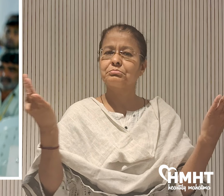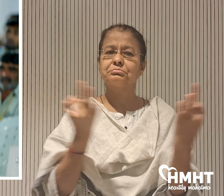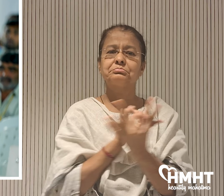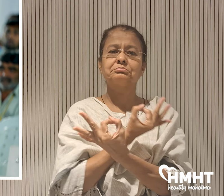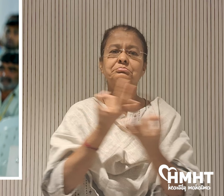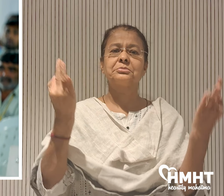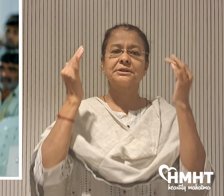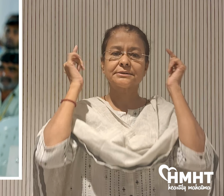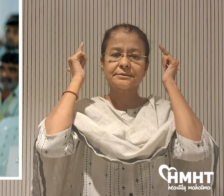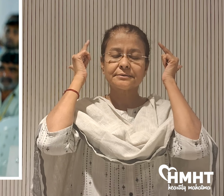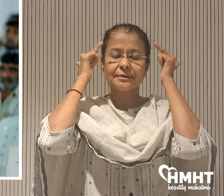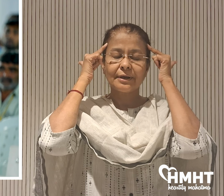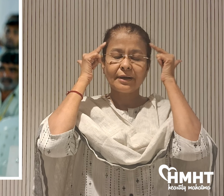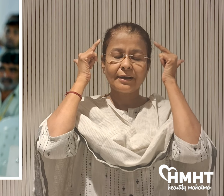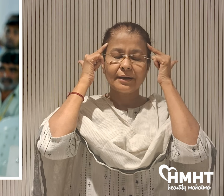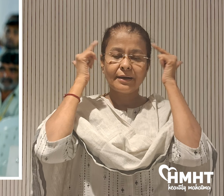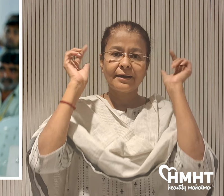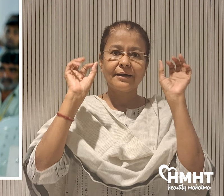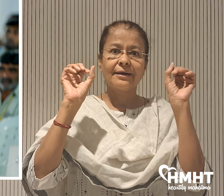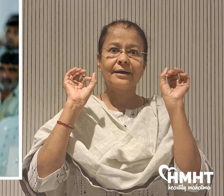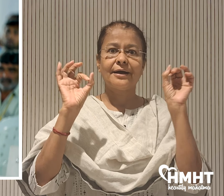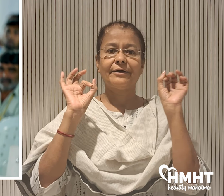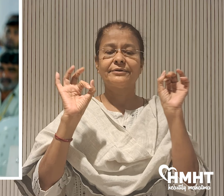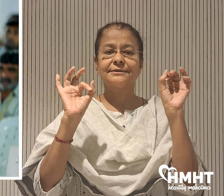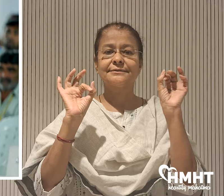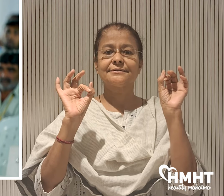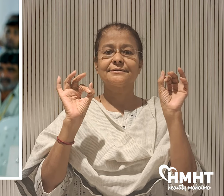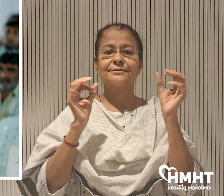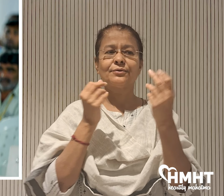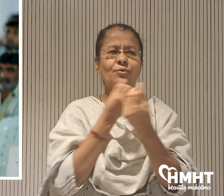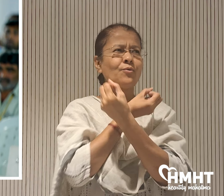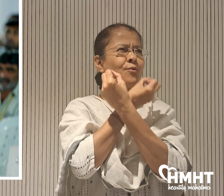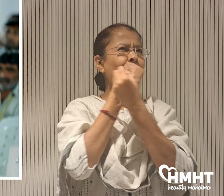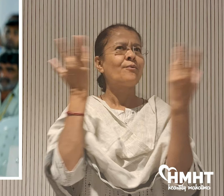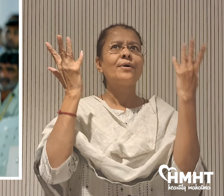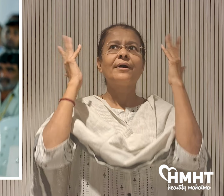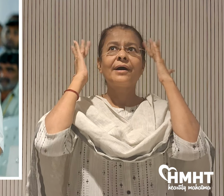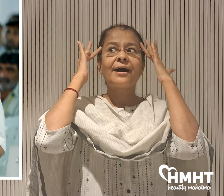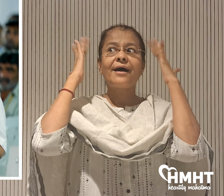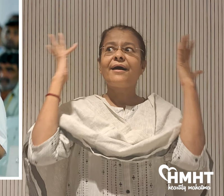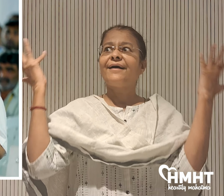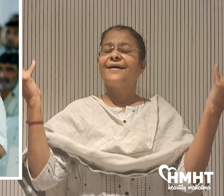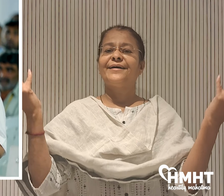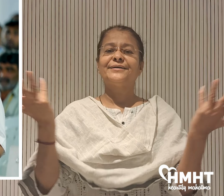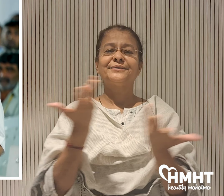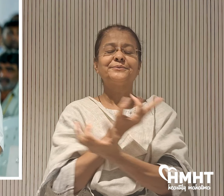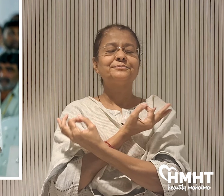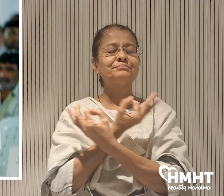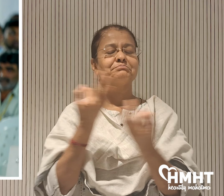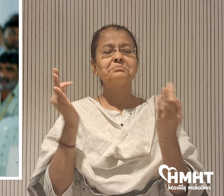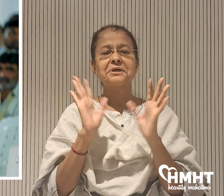અને અકલ્પનીય ફેરફાર થયેલ છે પહેલાં અને પછી, બિફોર એન્ડ આફ્ટર.